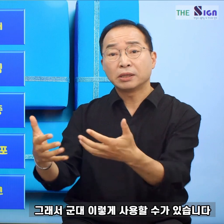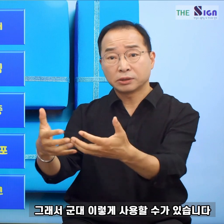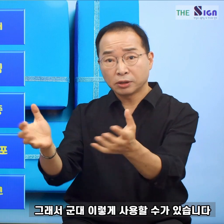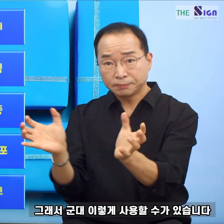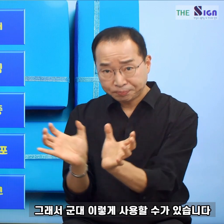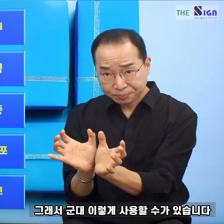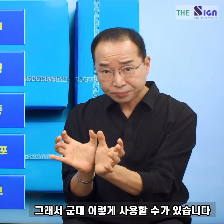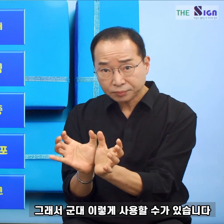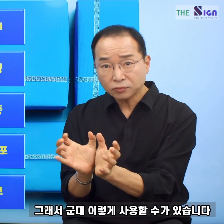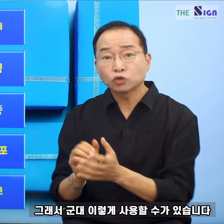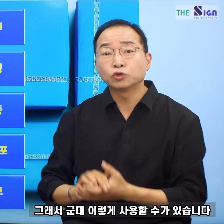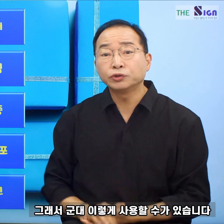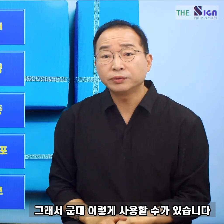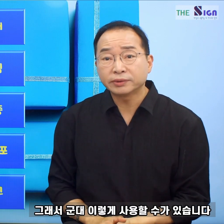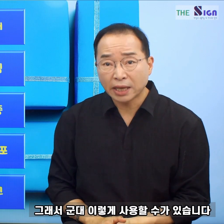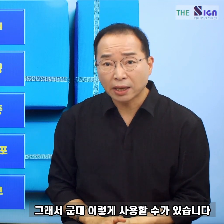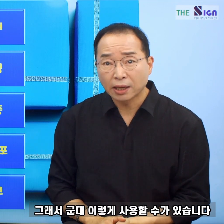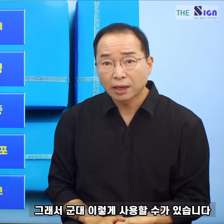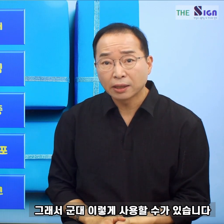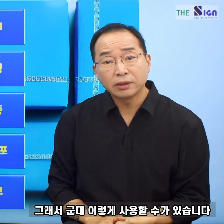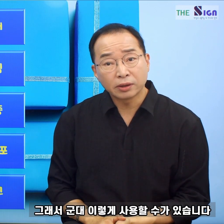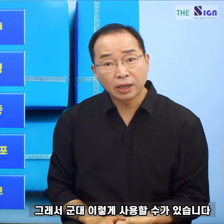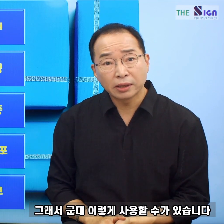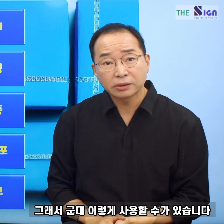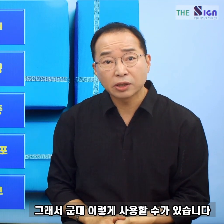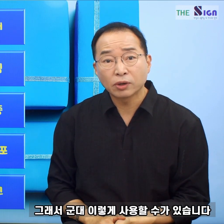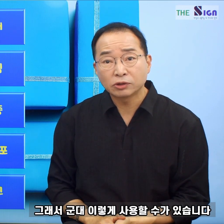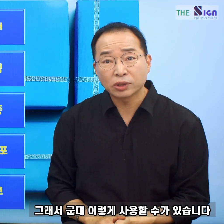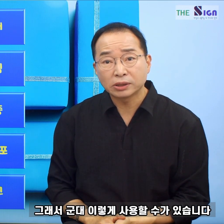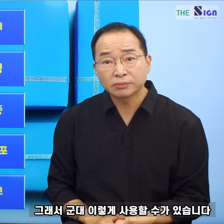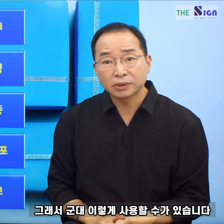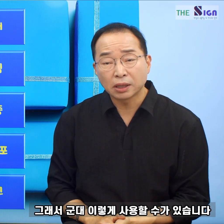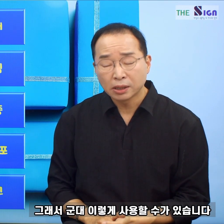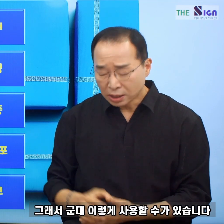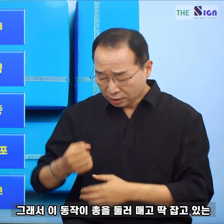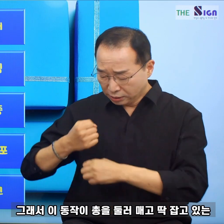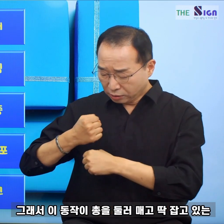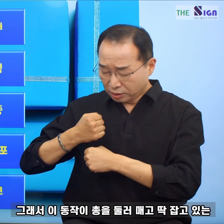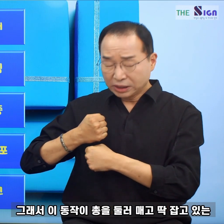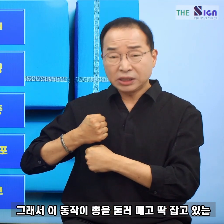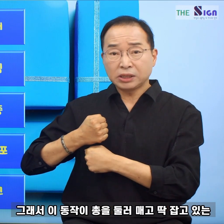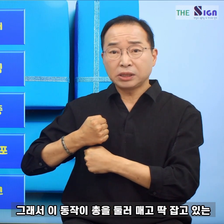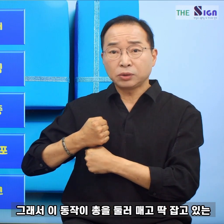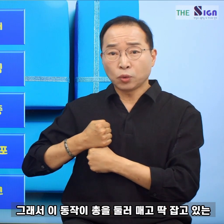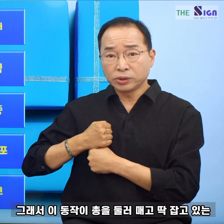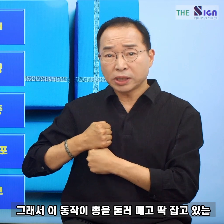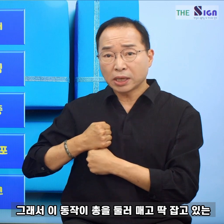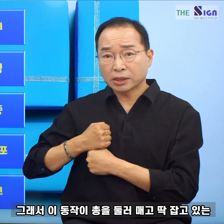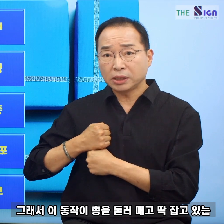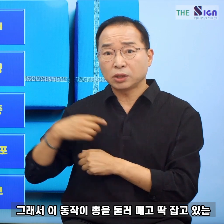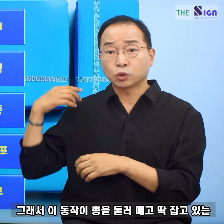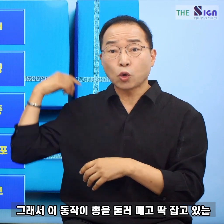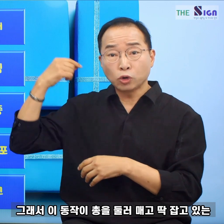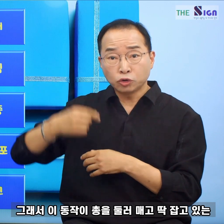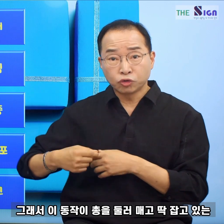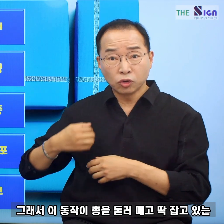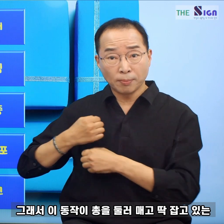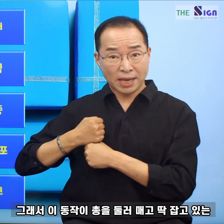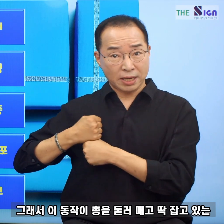해서 군대 이렇게 사용할 수가 있습니다. 그래서 이 동작이 총을